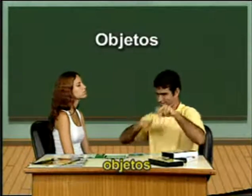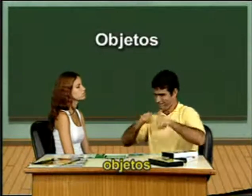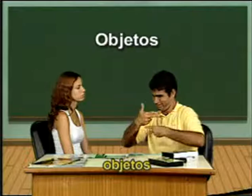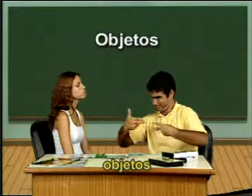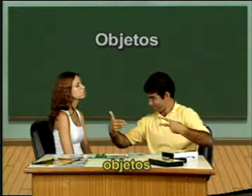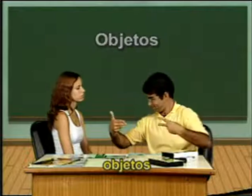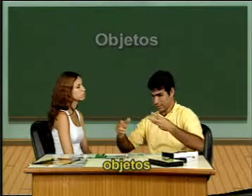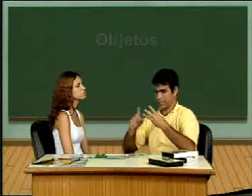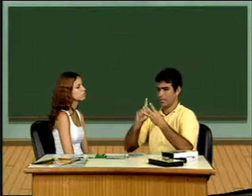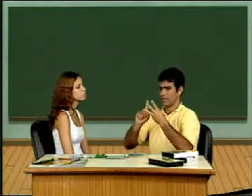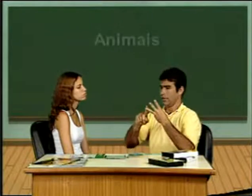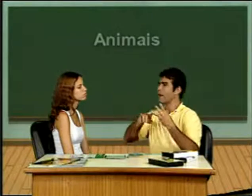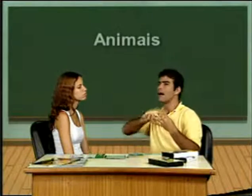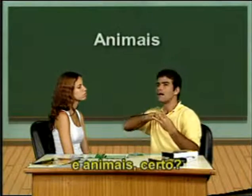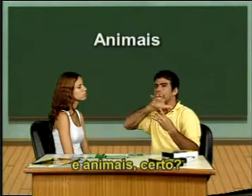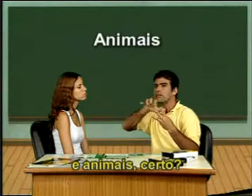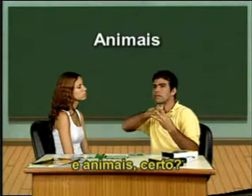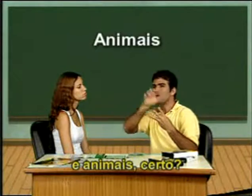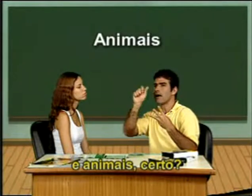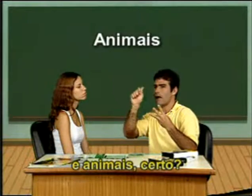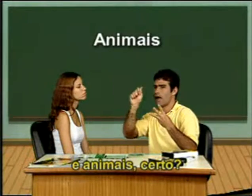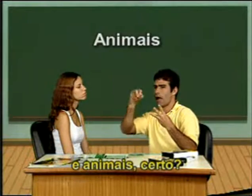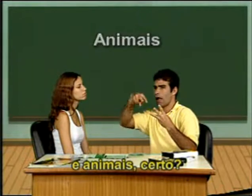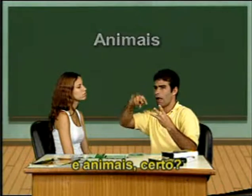objetos e animais.